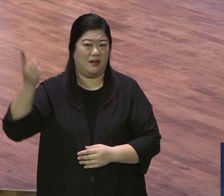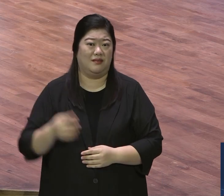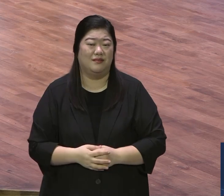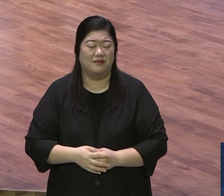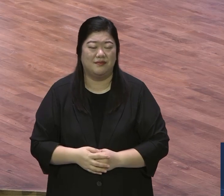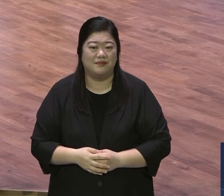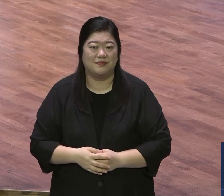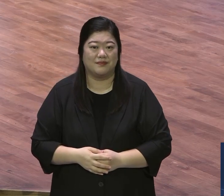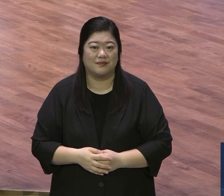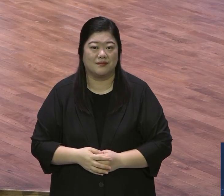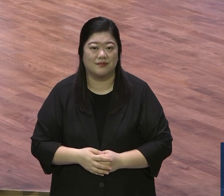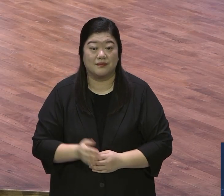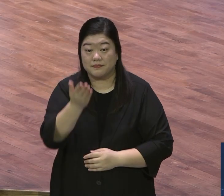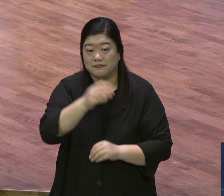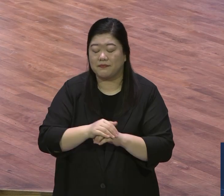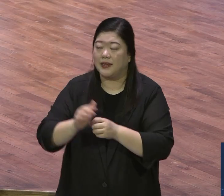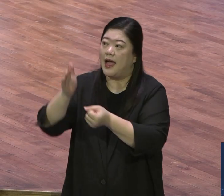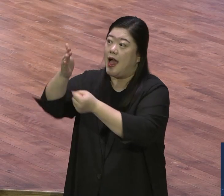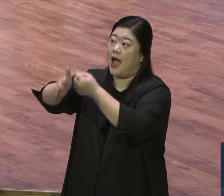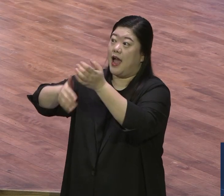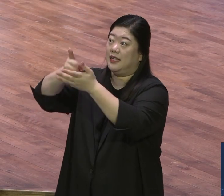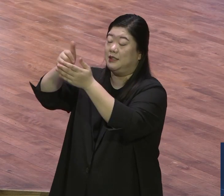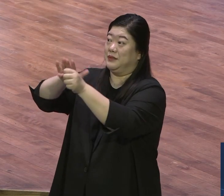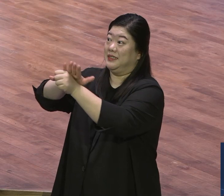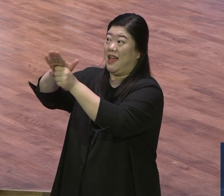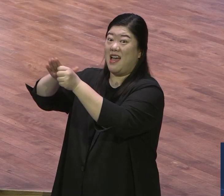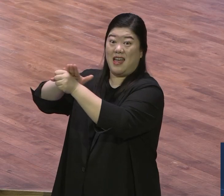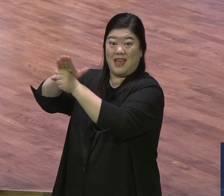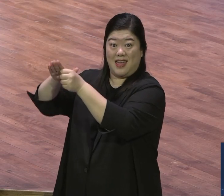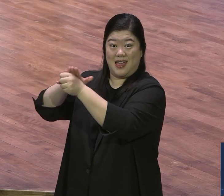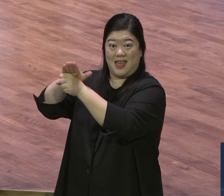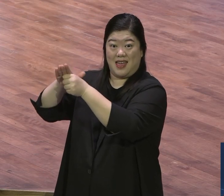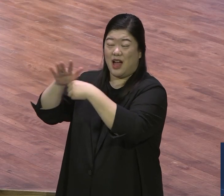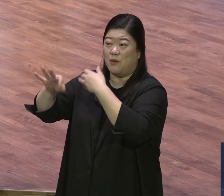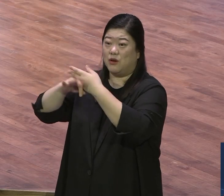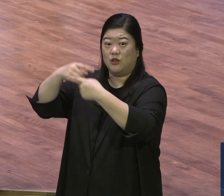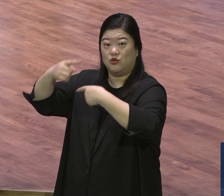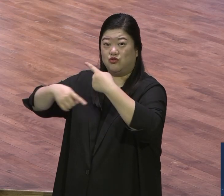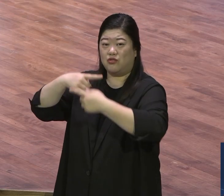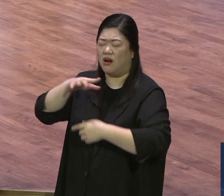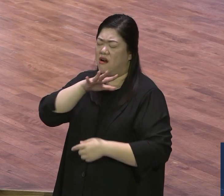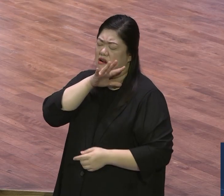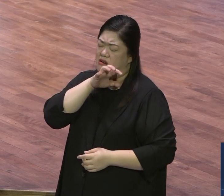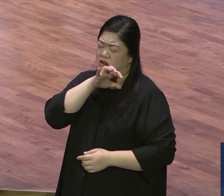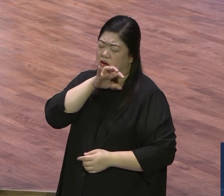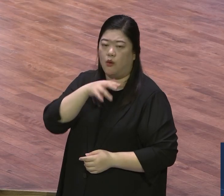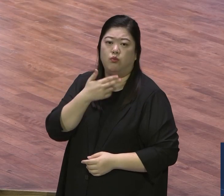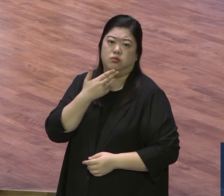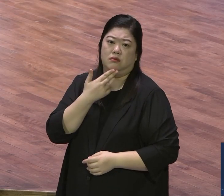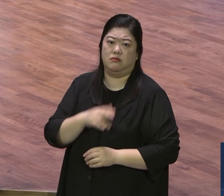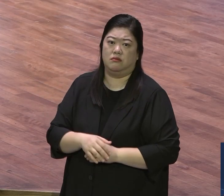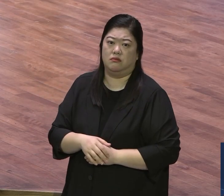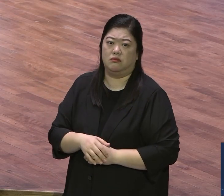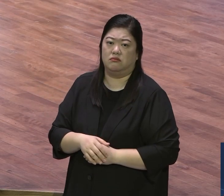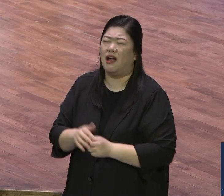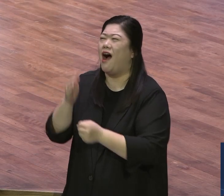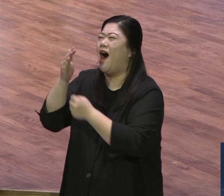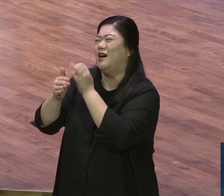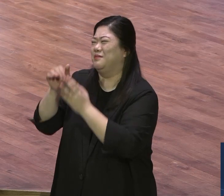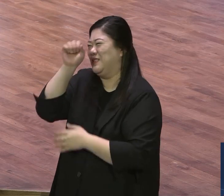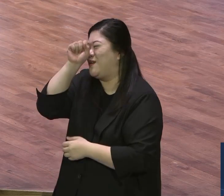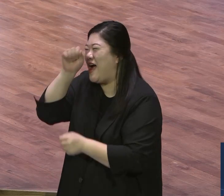하나님을 사랑하는 사람에게는요. 불편 불만이 없어요. 다 절대 죽음 믿고 살기 때문에 모든 합리화 선을 이루기